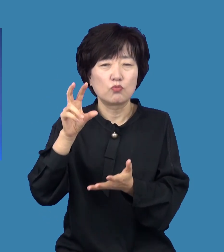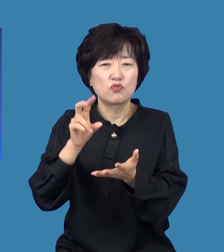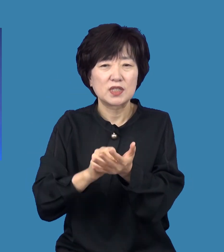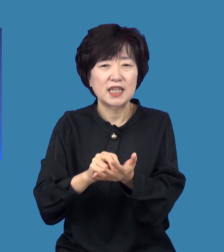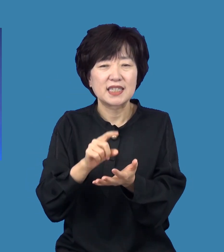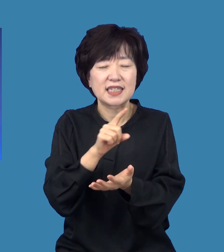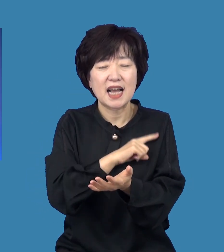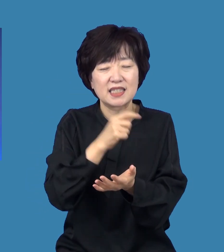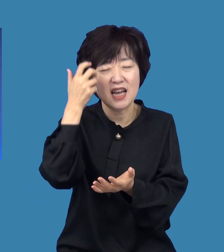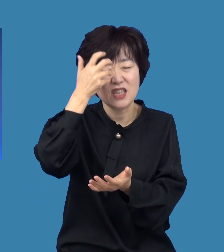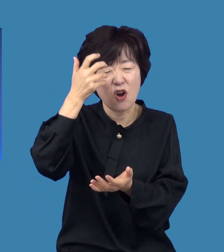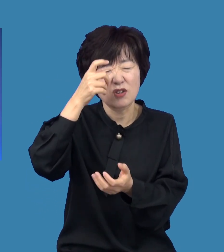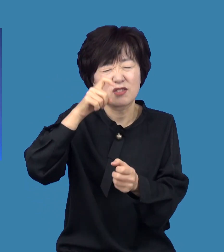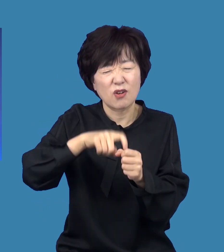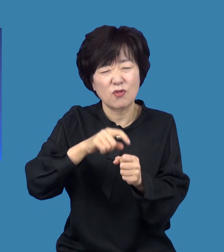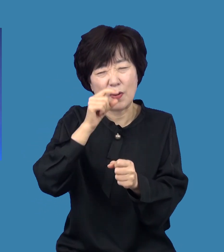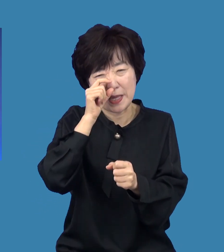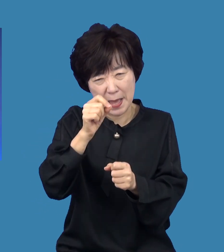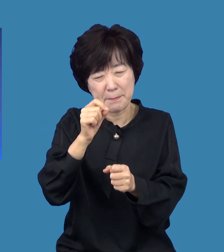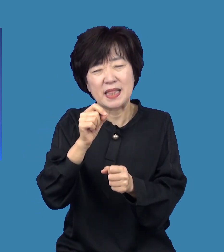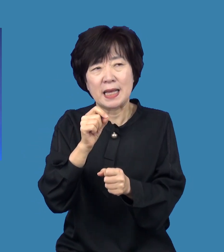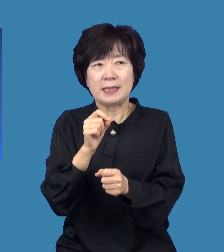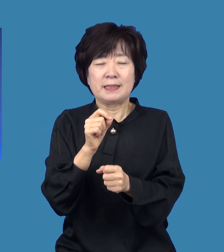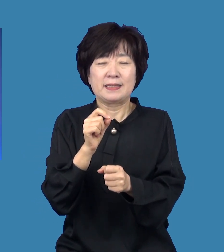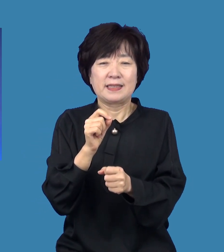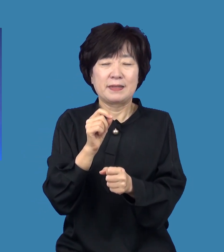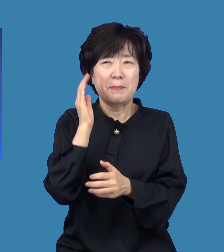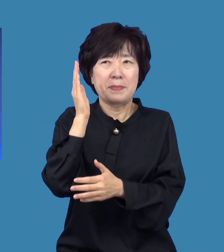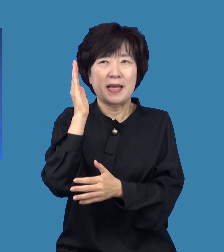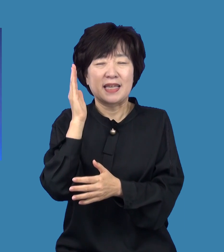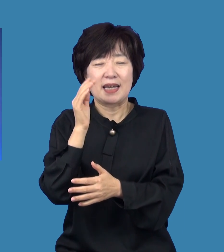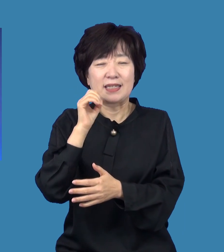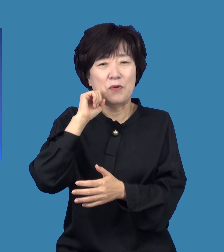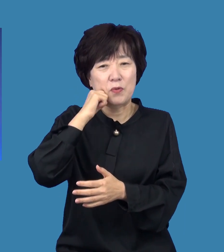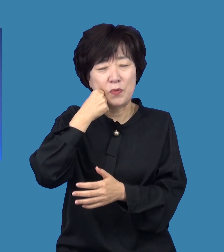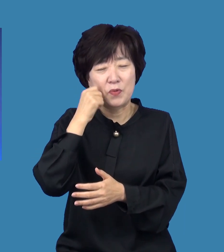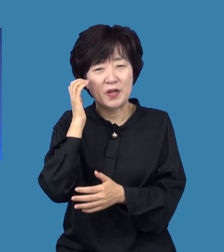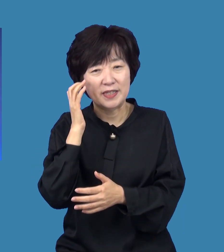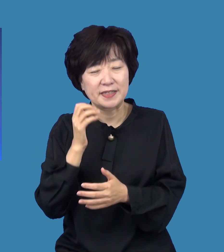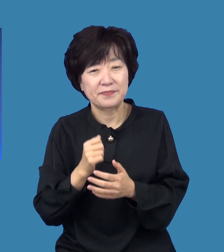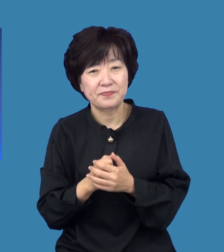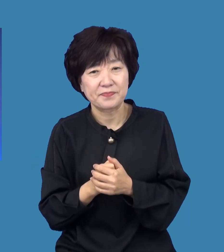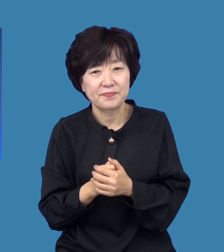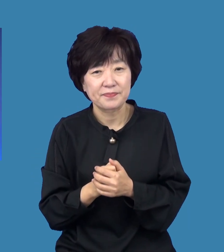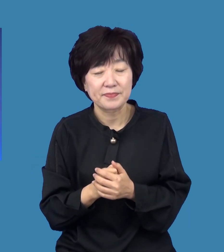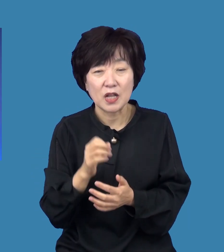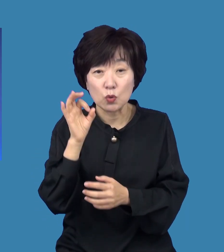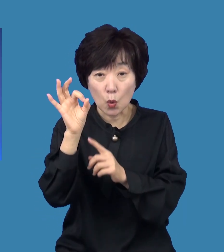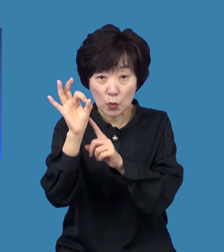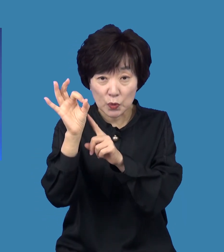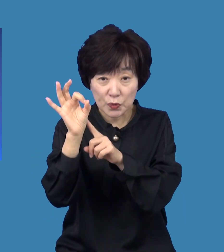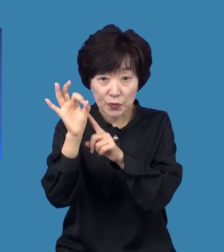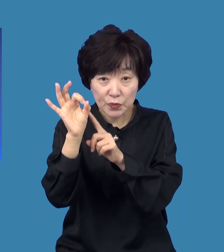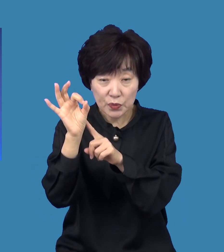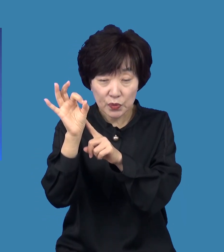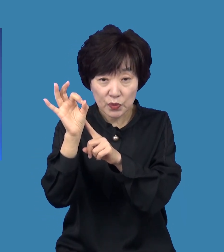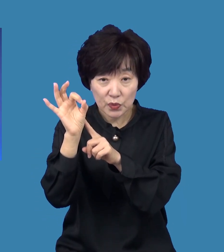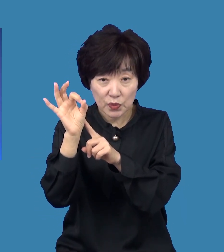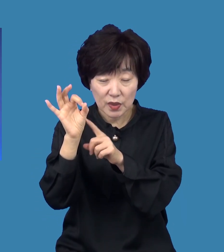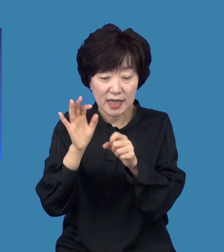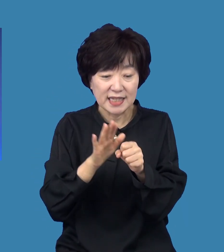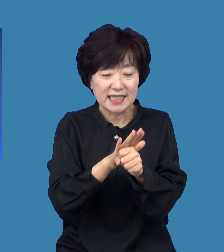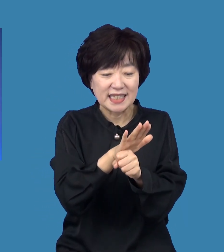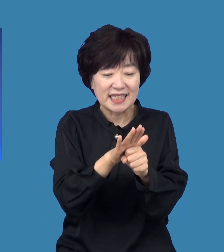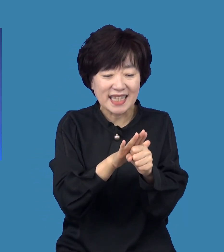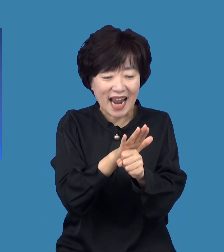예민한 문제입니다. 가장 영적으로 예민한 문제예요. 자, 왜냐하면 이 돈은요 사랑의 실체이기 때문에